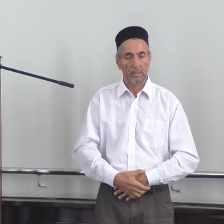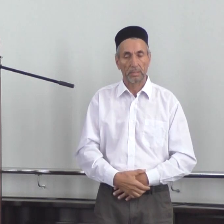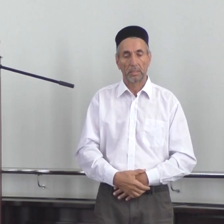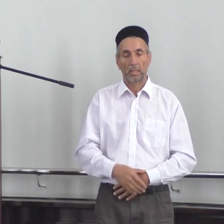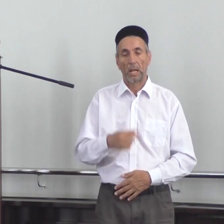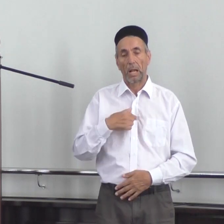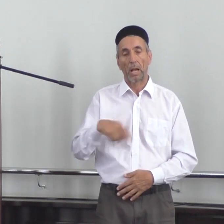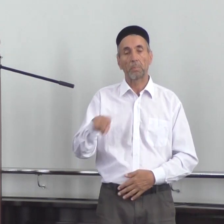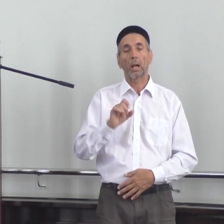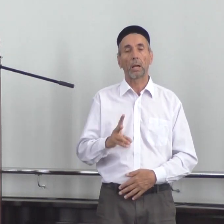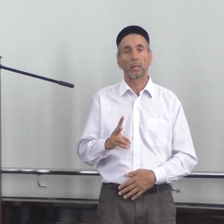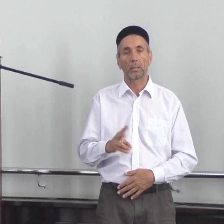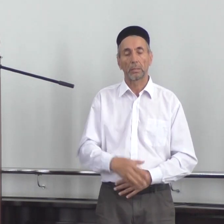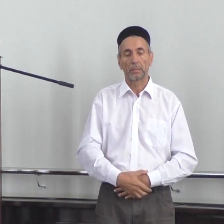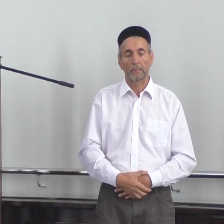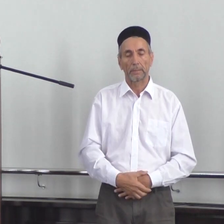Ә без җәмәгать ничек?